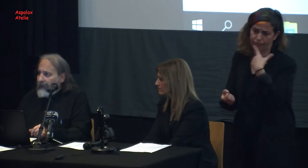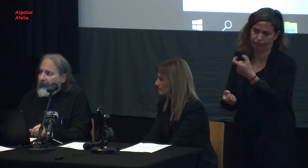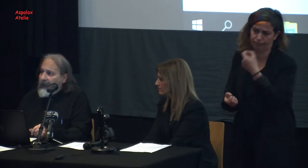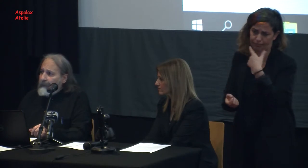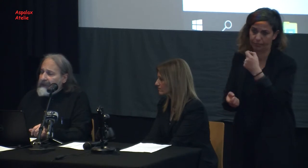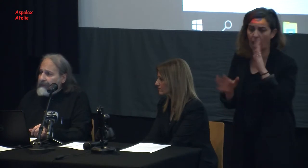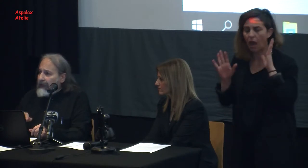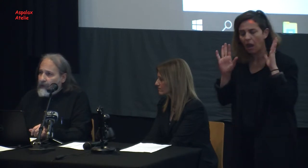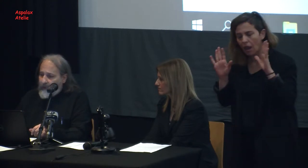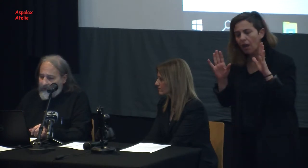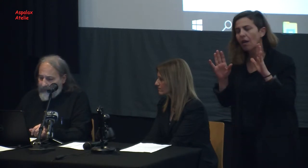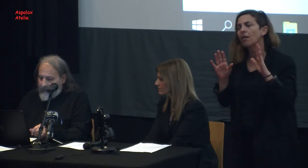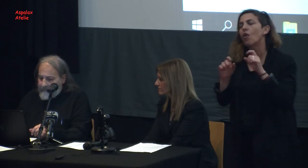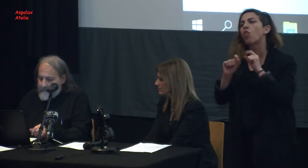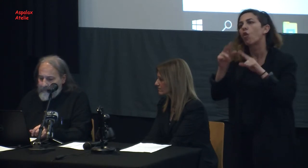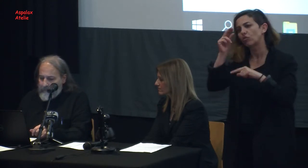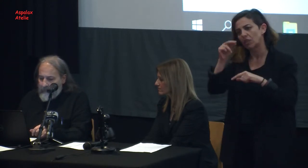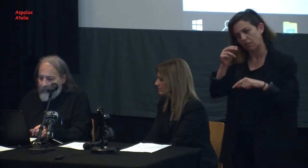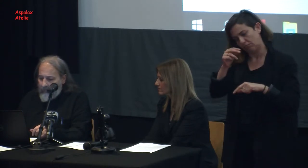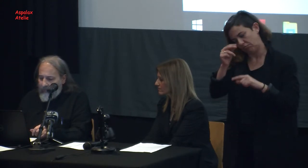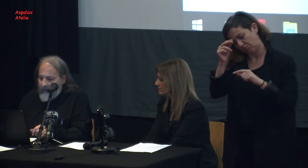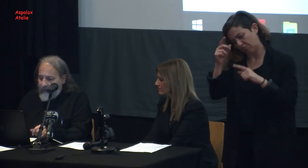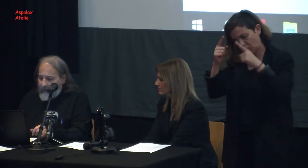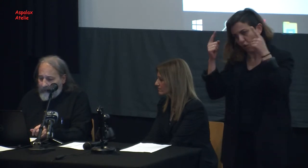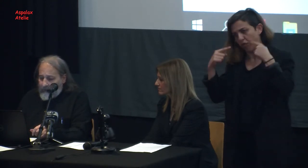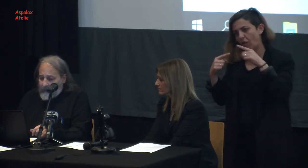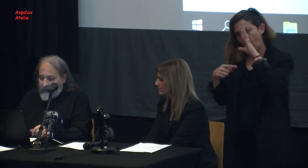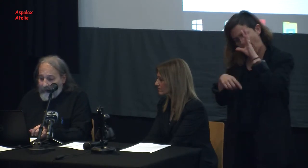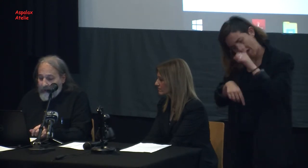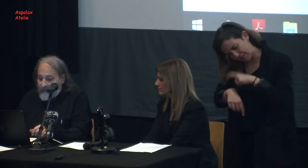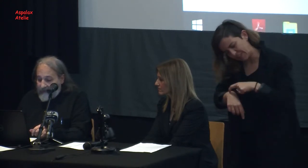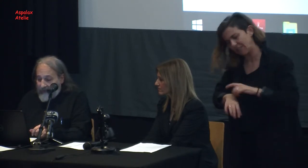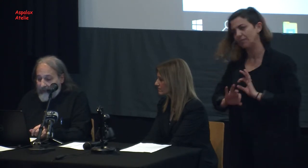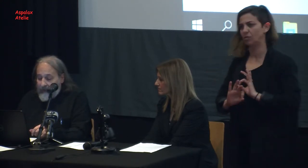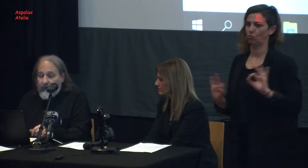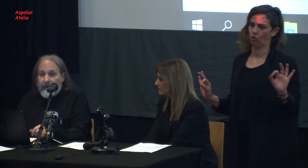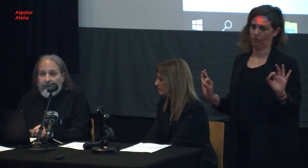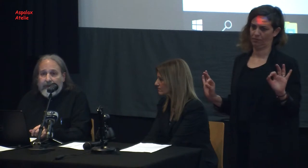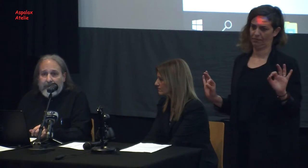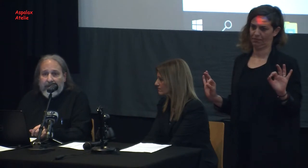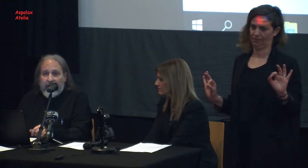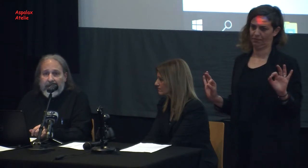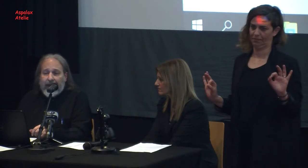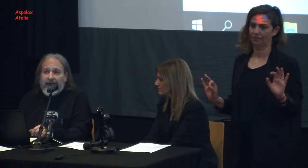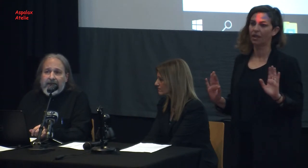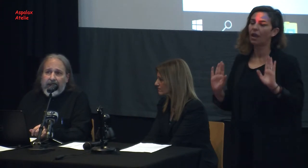τω Θεώ, είμαι σε μια νορμοθυμία. Το θέμα τώρα βέβαια είναι